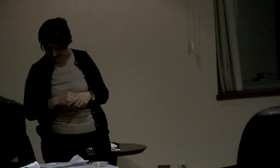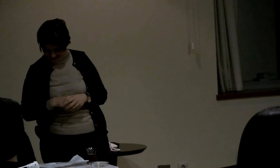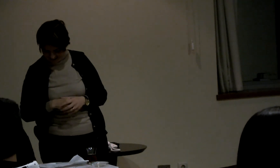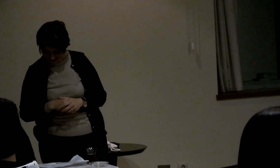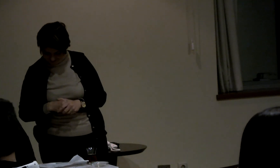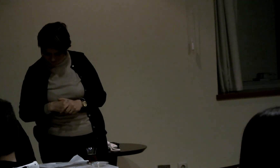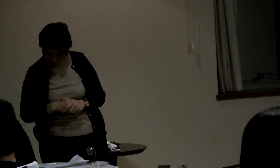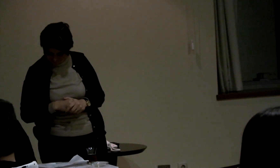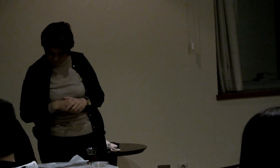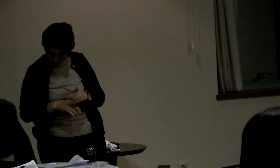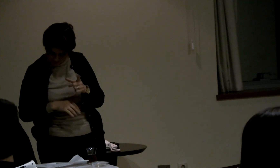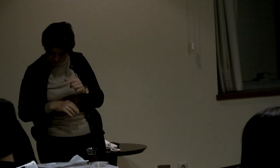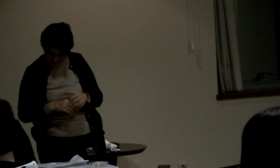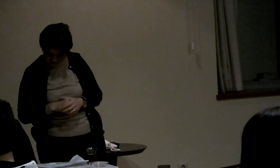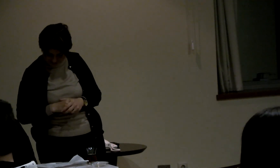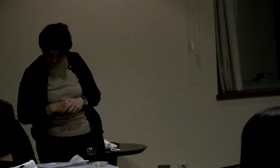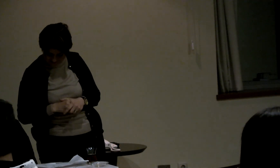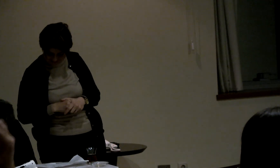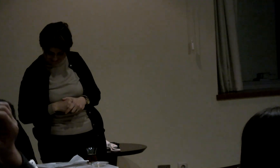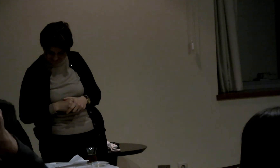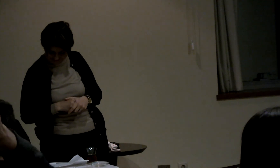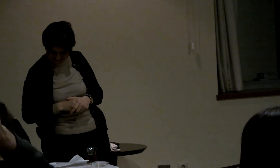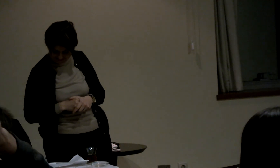Aynen. O sonundan aklıma geldi.